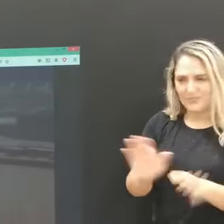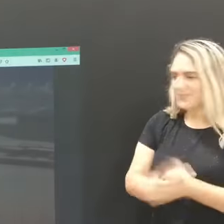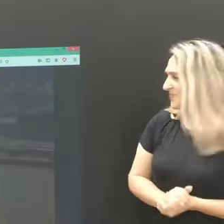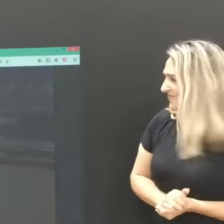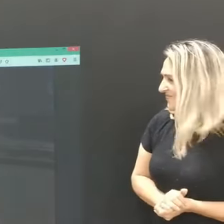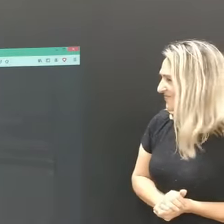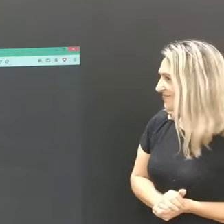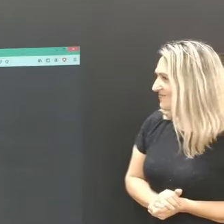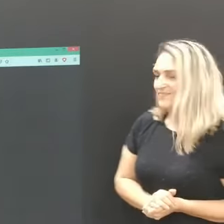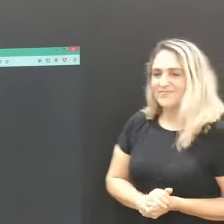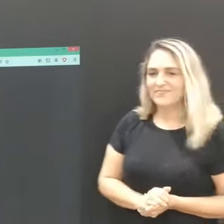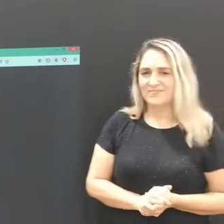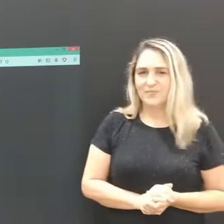Acabou.